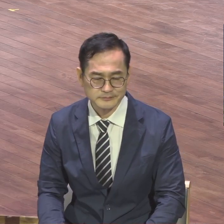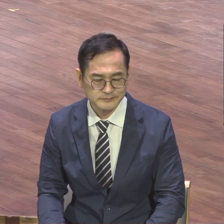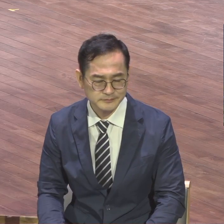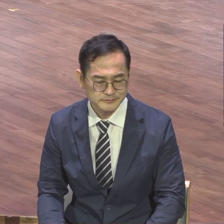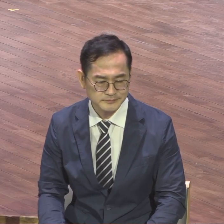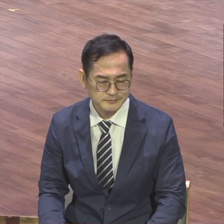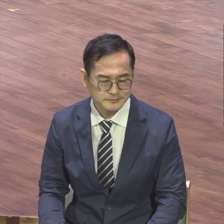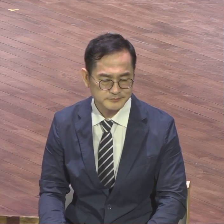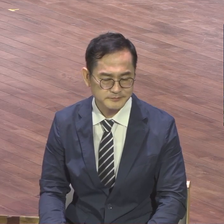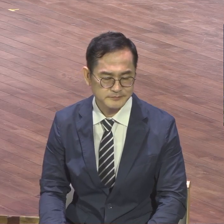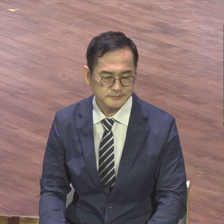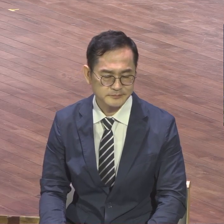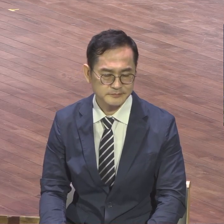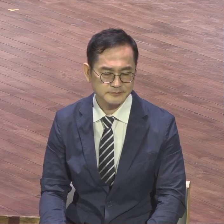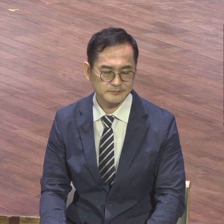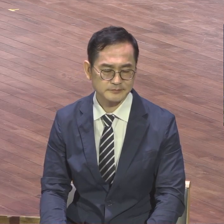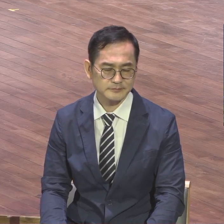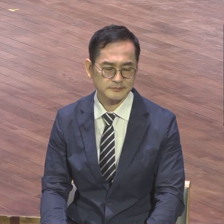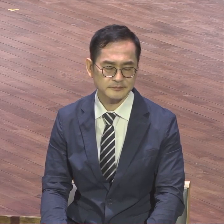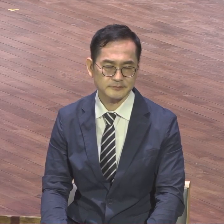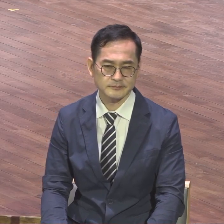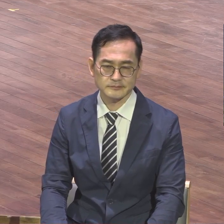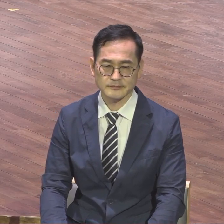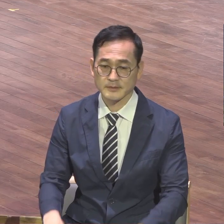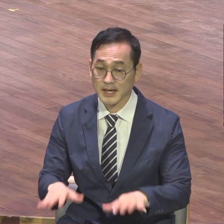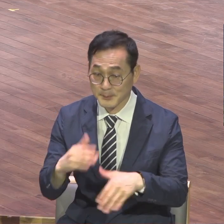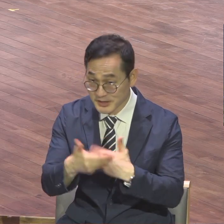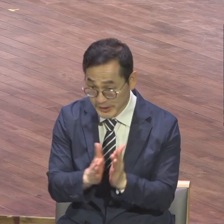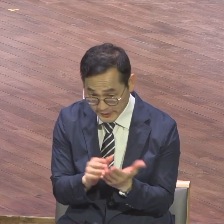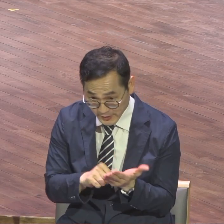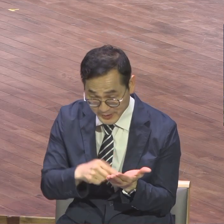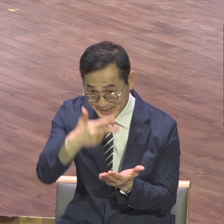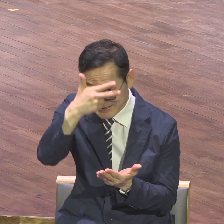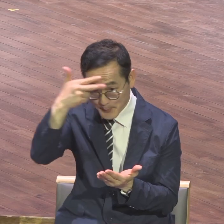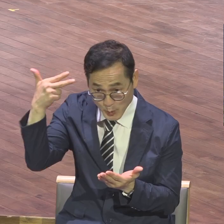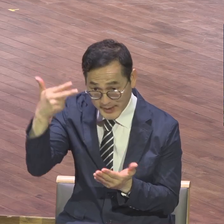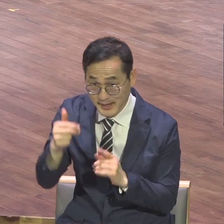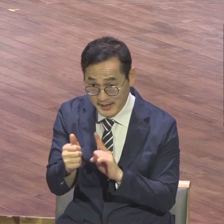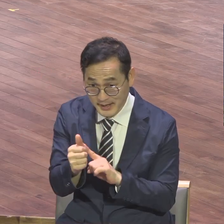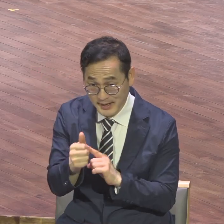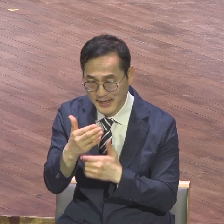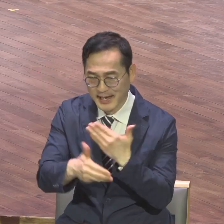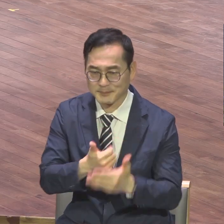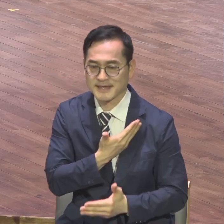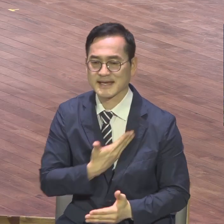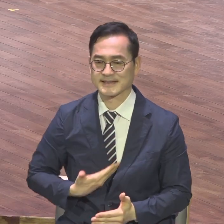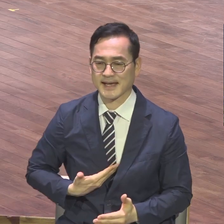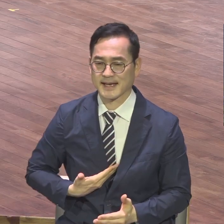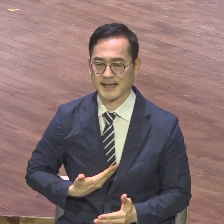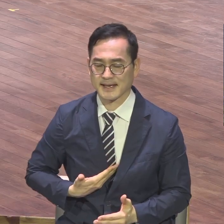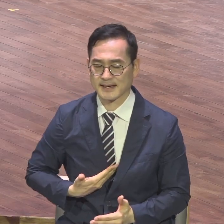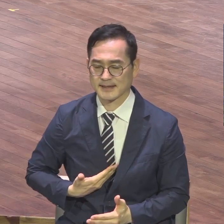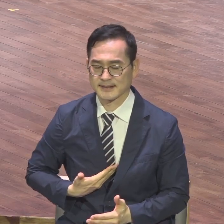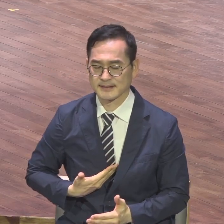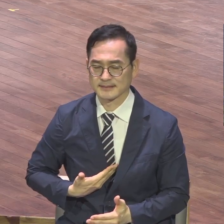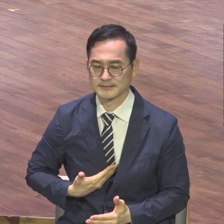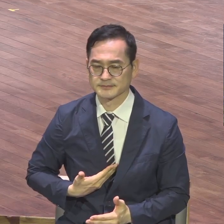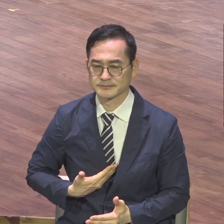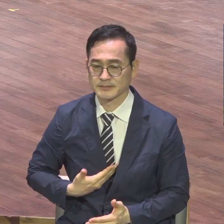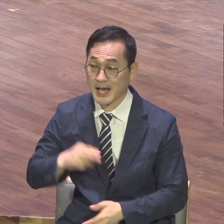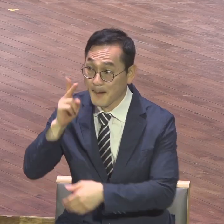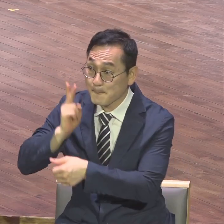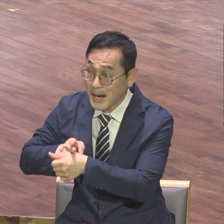있어요. 바로 이 렘넌트 디모데를 그리스도의 절대 제자로 세워간 거예요. 바울은 디모데를